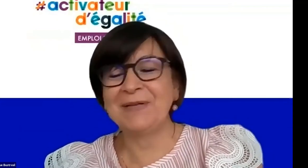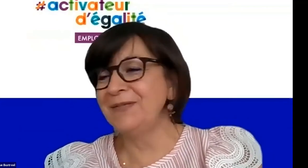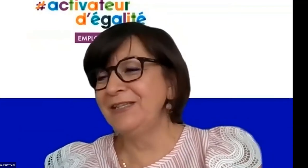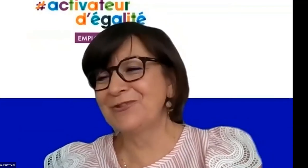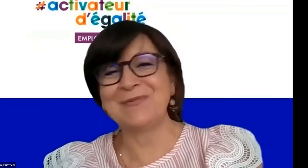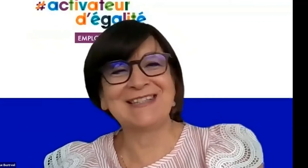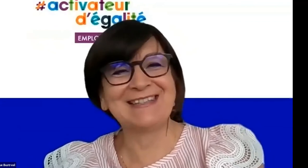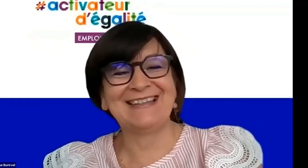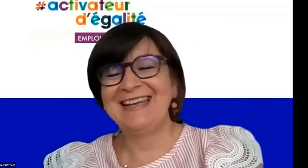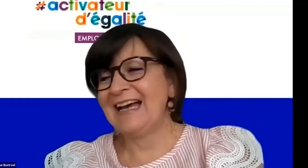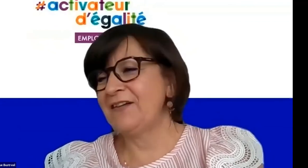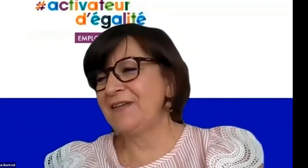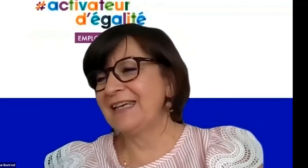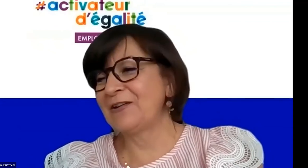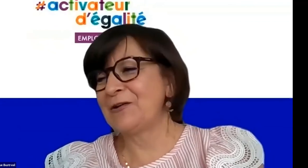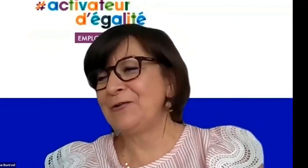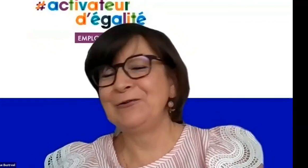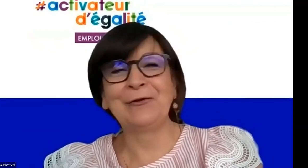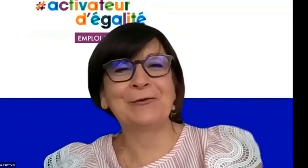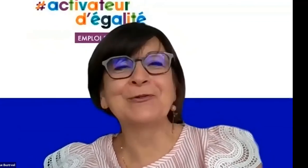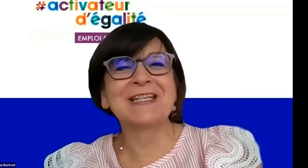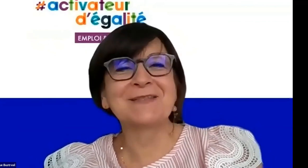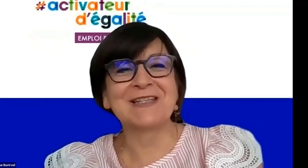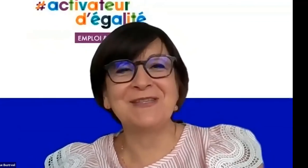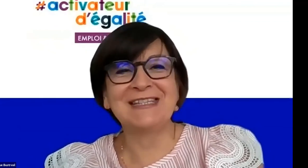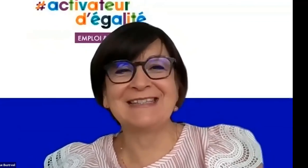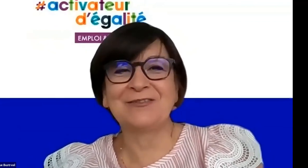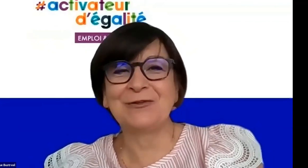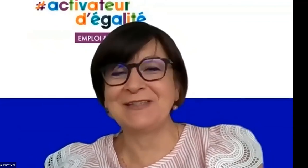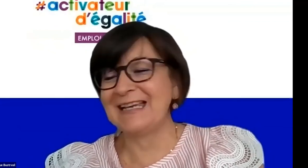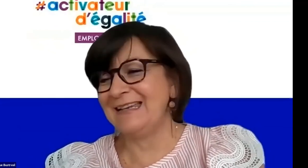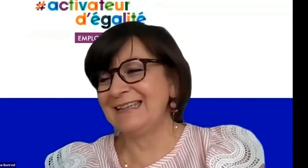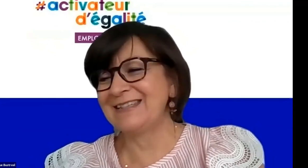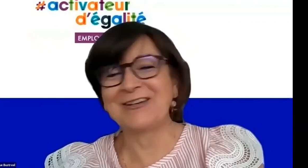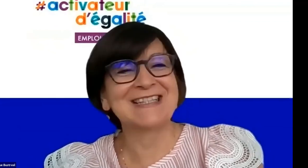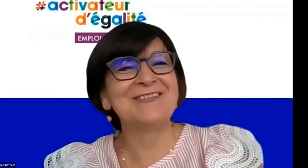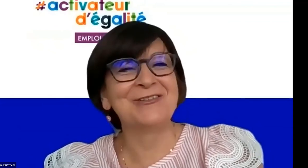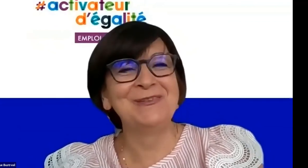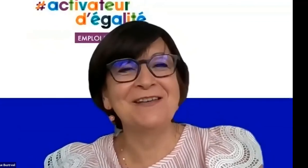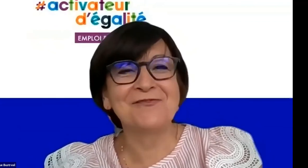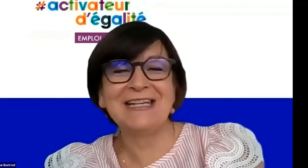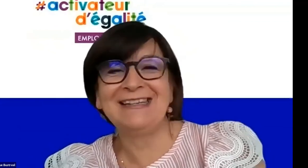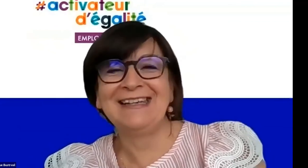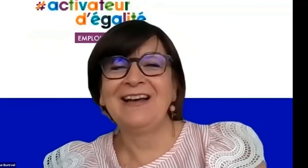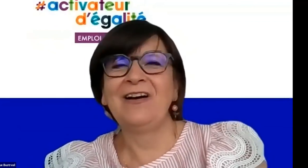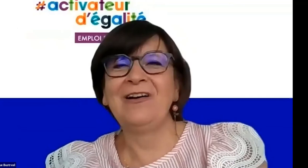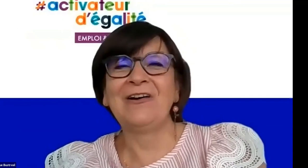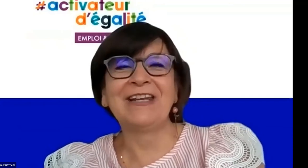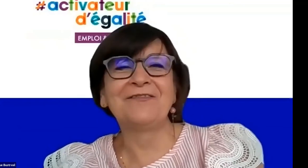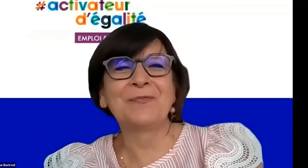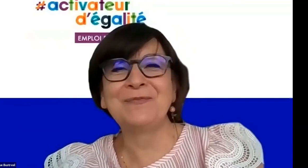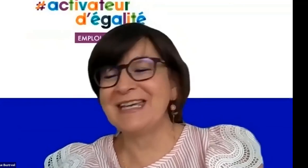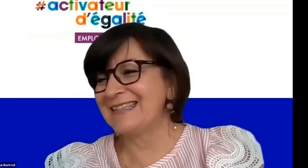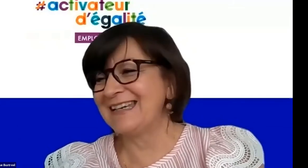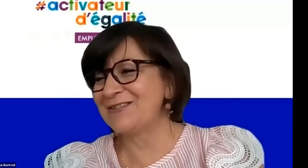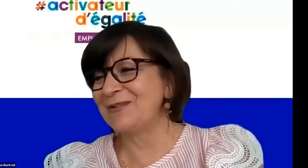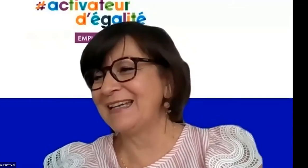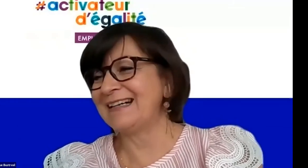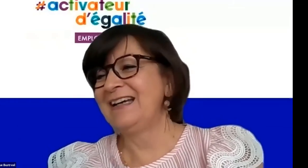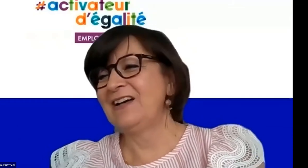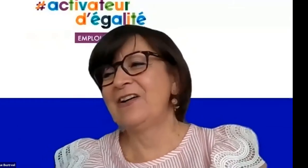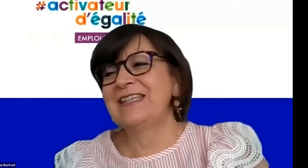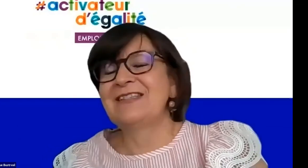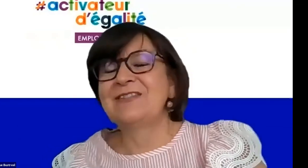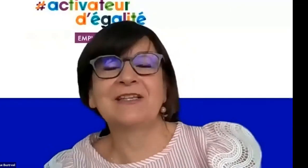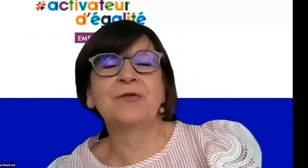fidèle et parmi nous ce matin avec une grosse responsabilité, qui sera celle de nous dévoiler en avant-première ces